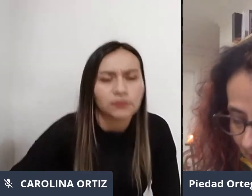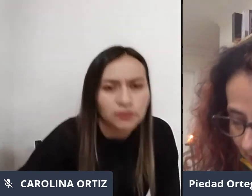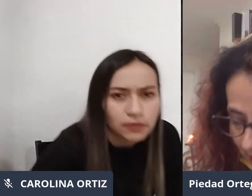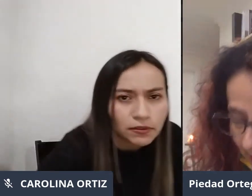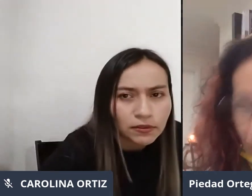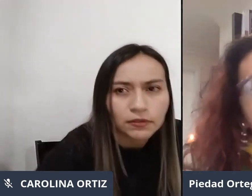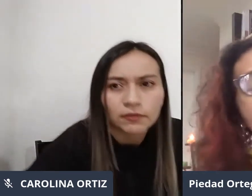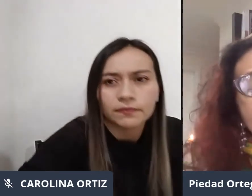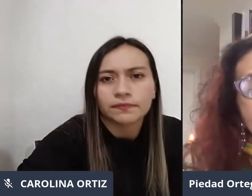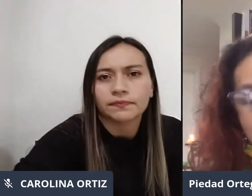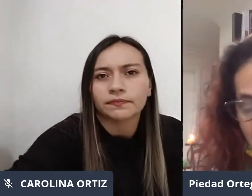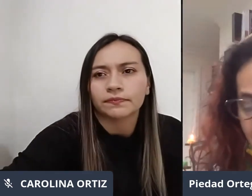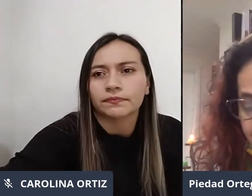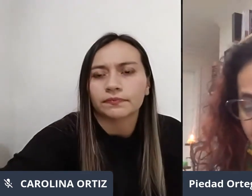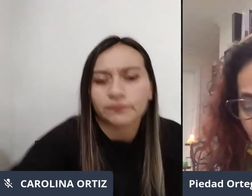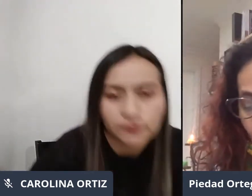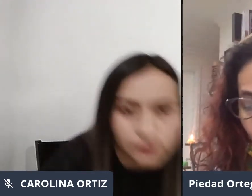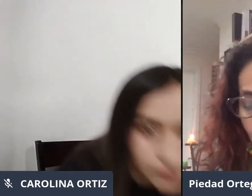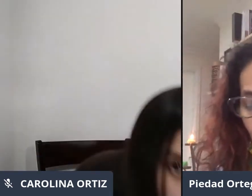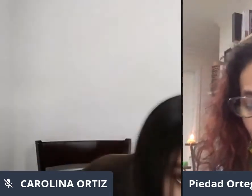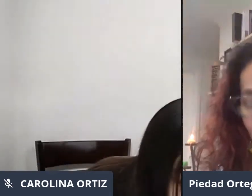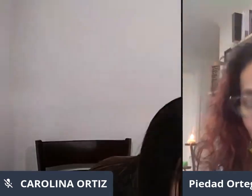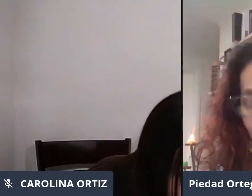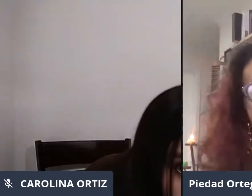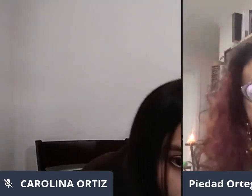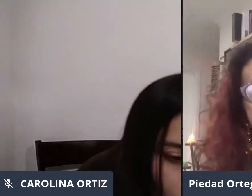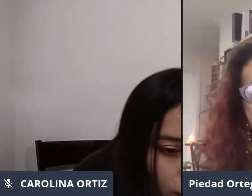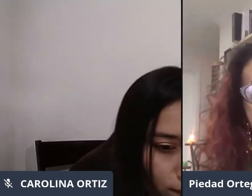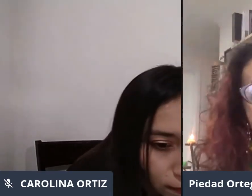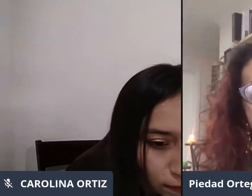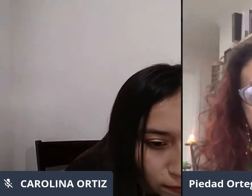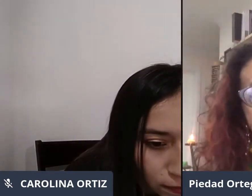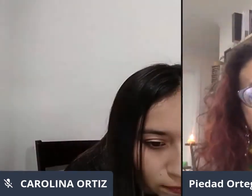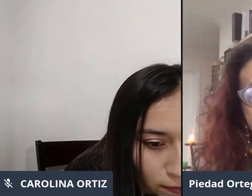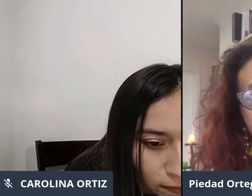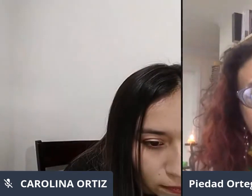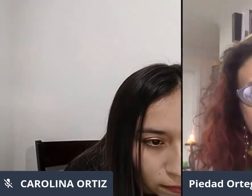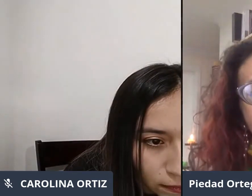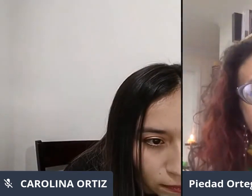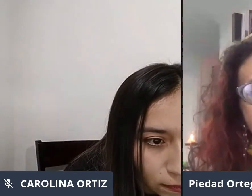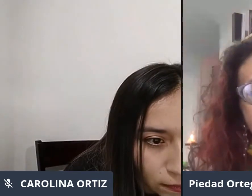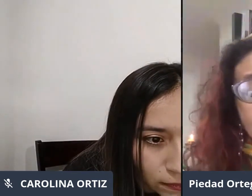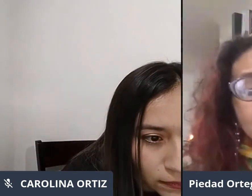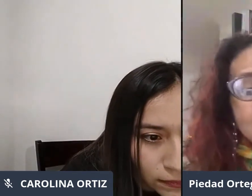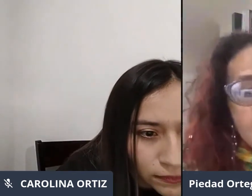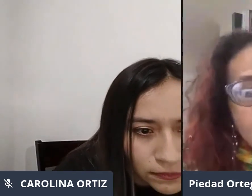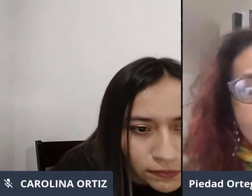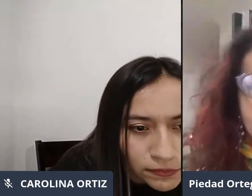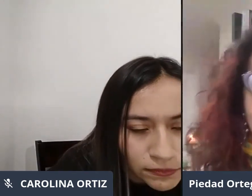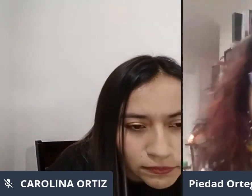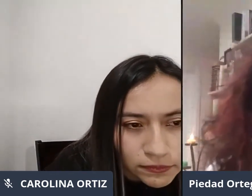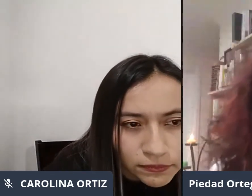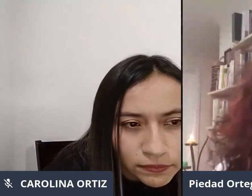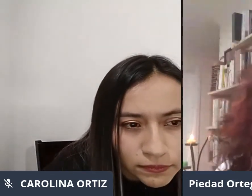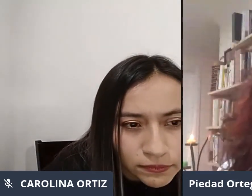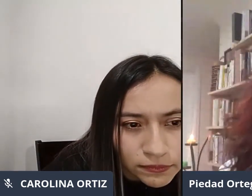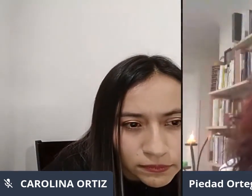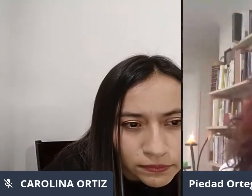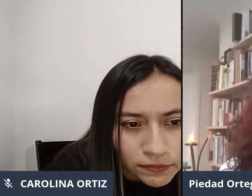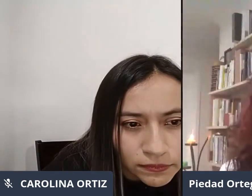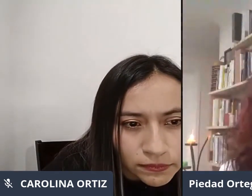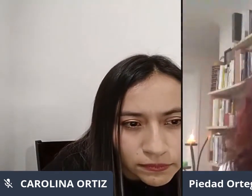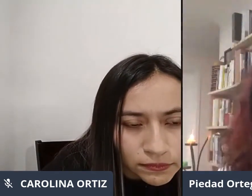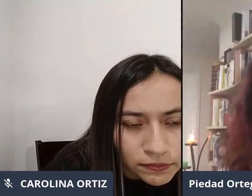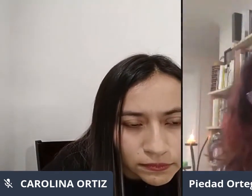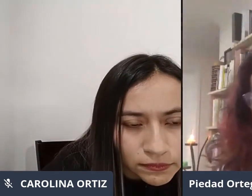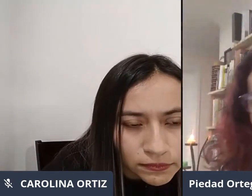y que tendremos que pensar cómo le hacemos en el marco o en la perspectiva de una pedagogía crítica.